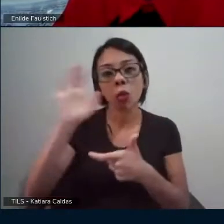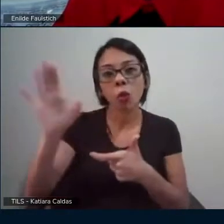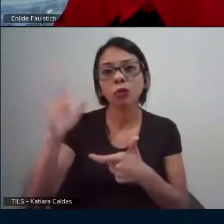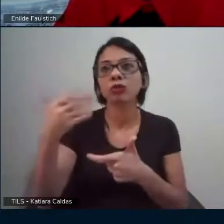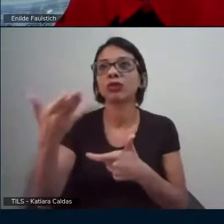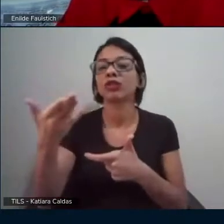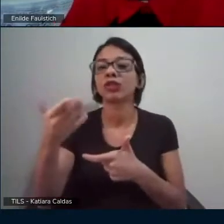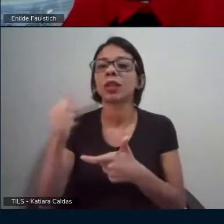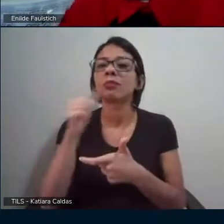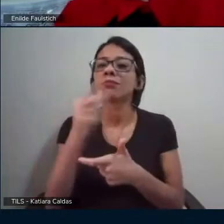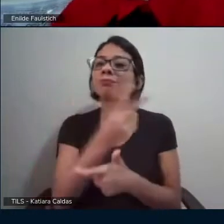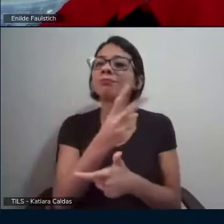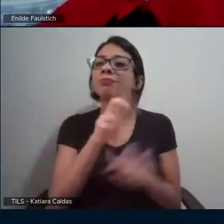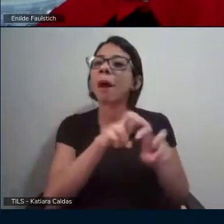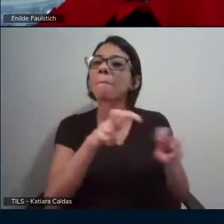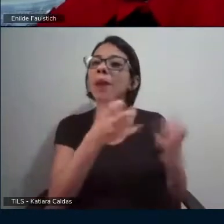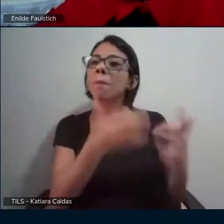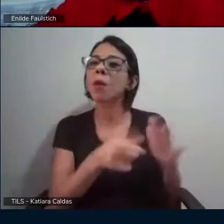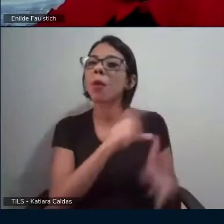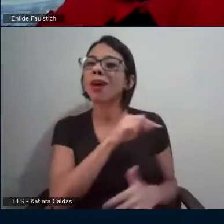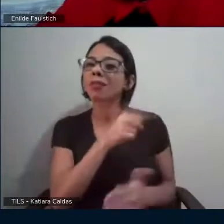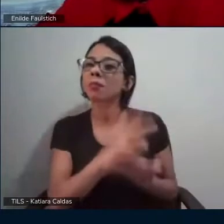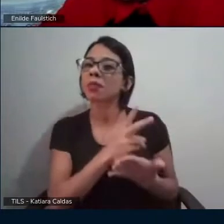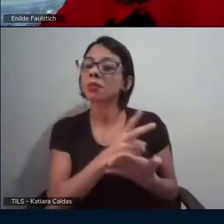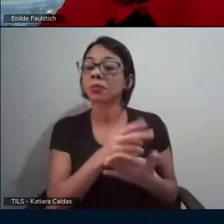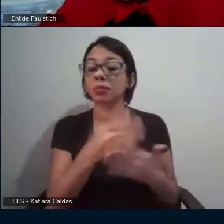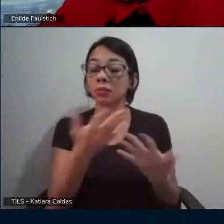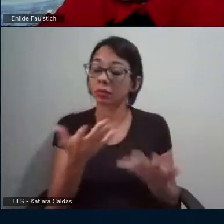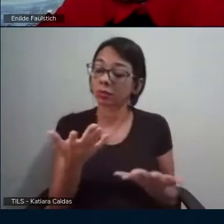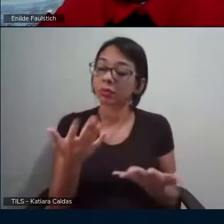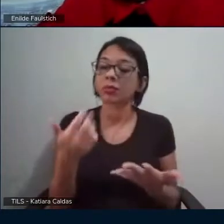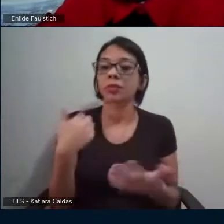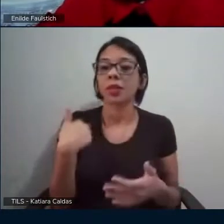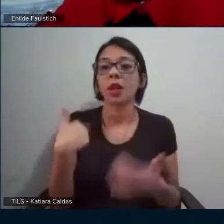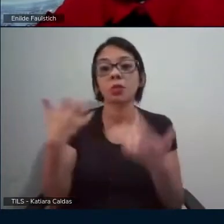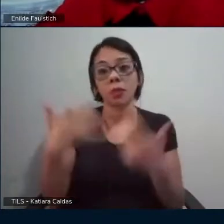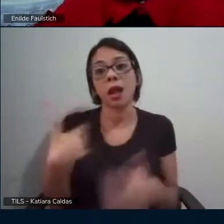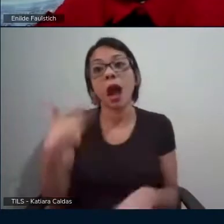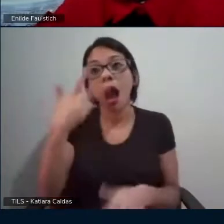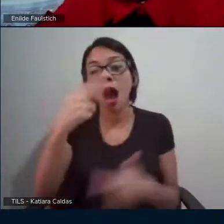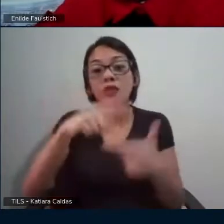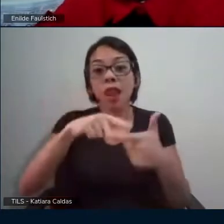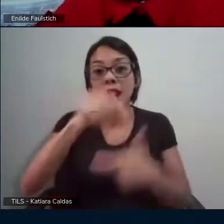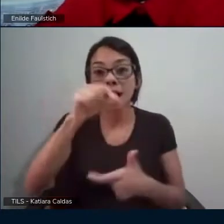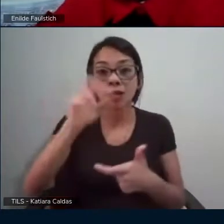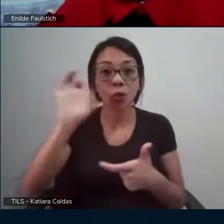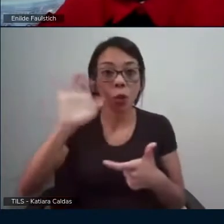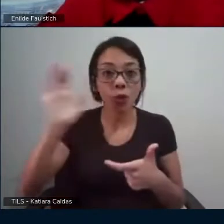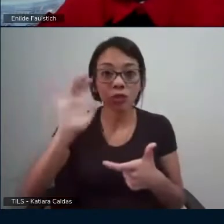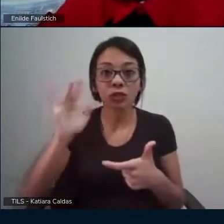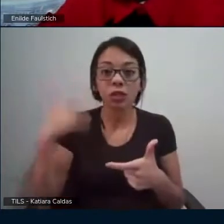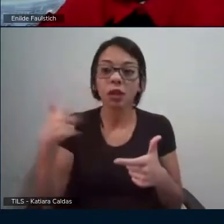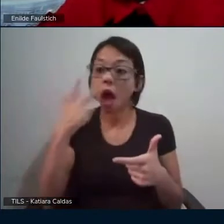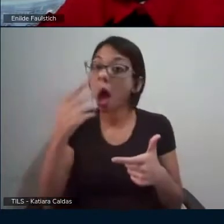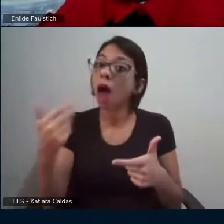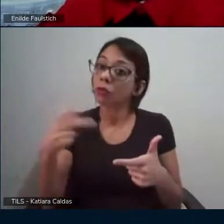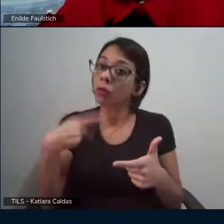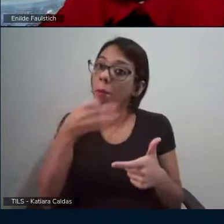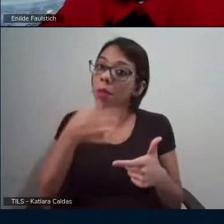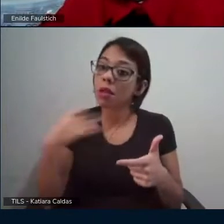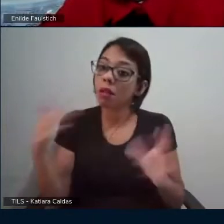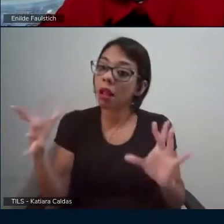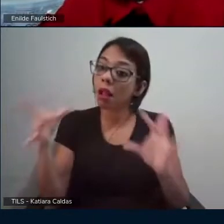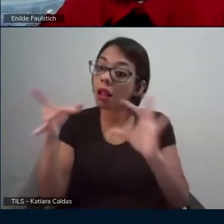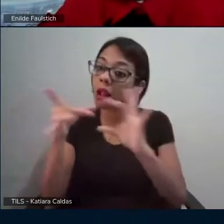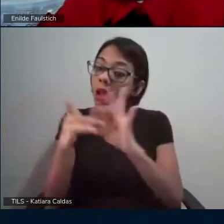colegas iniciaram. No entanto, como eu disse, eu acho que a lexicologia ela está linkada, né, com a